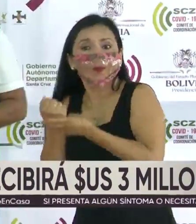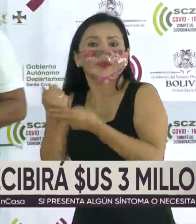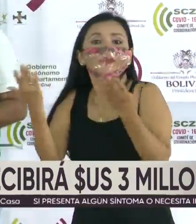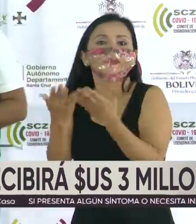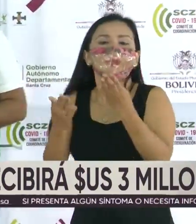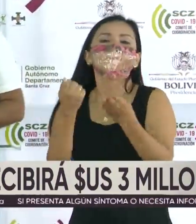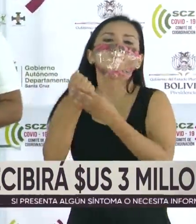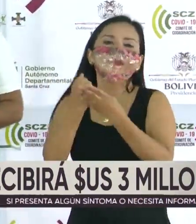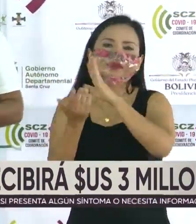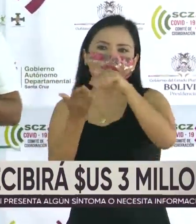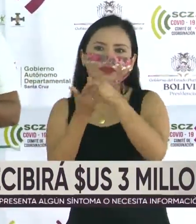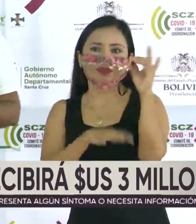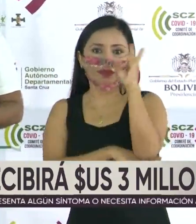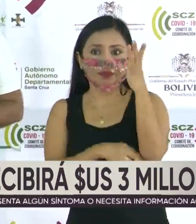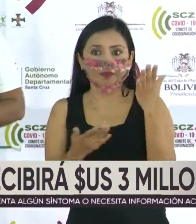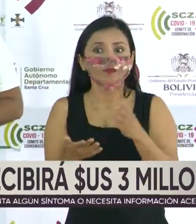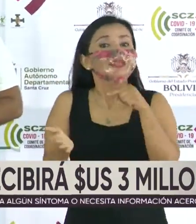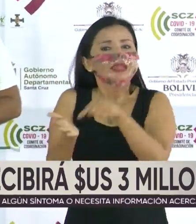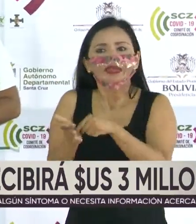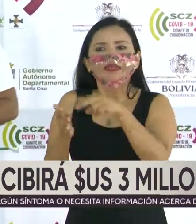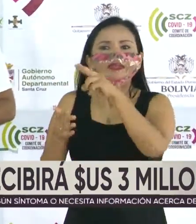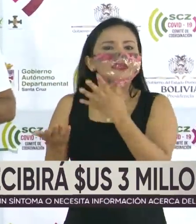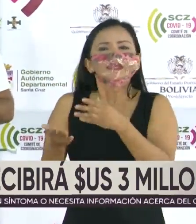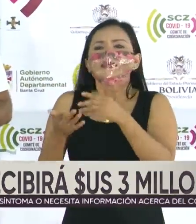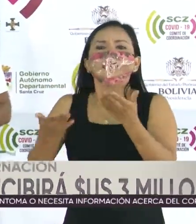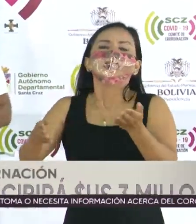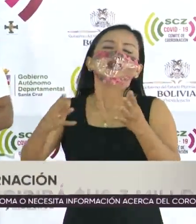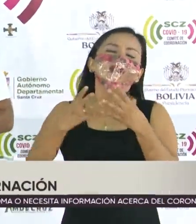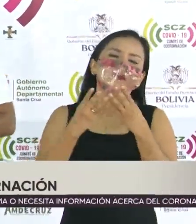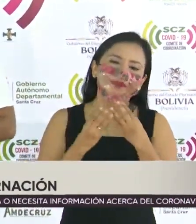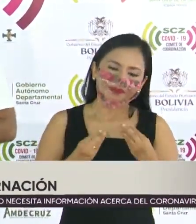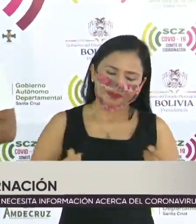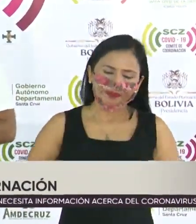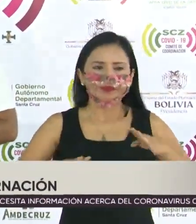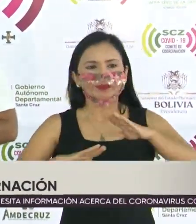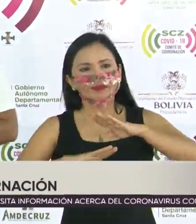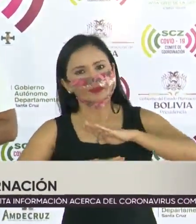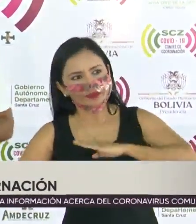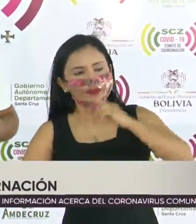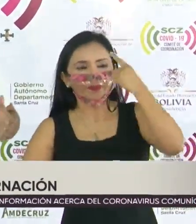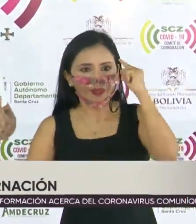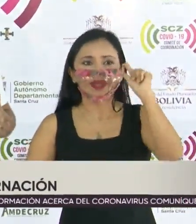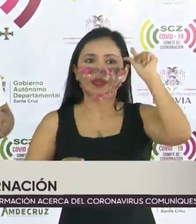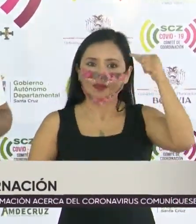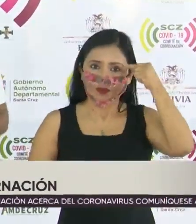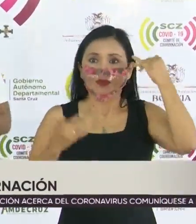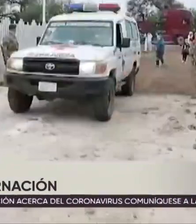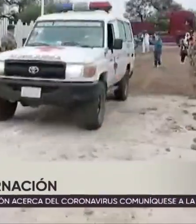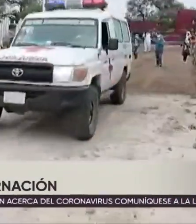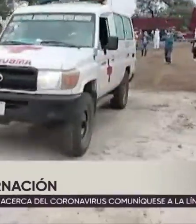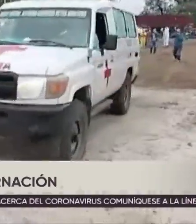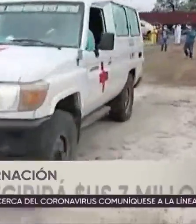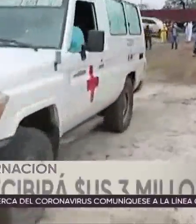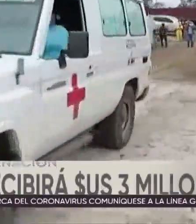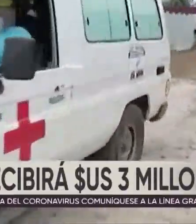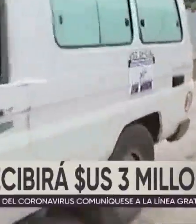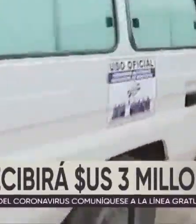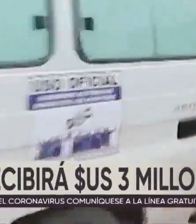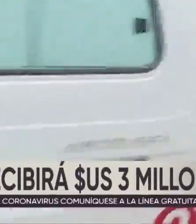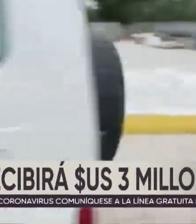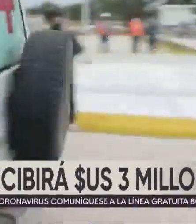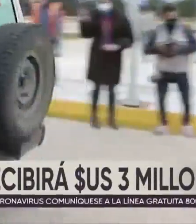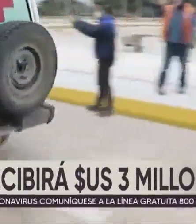200 millones de dólares significan un alivio, un respiro para los gobiernos que estamos luchando de forma tan